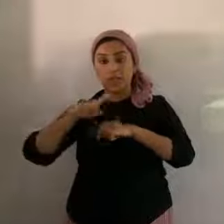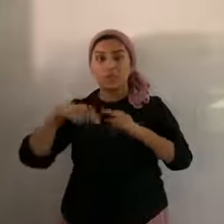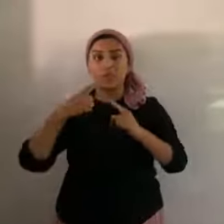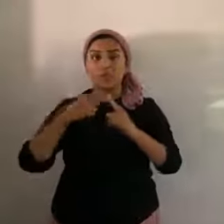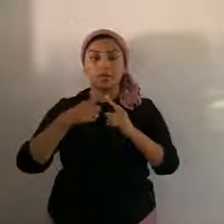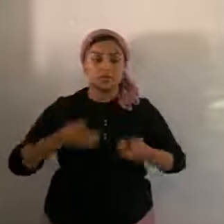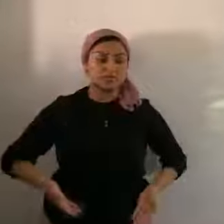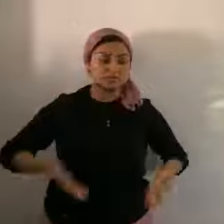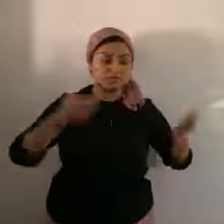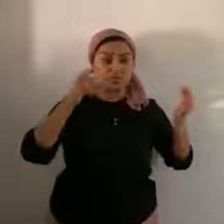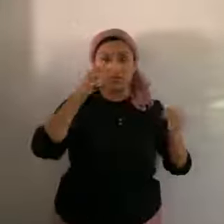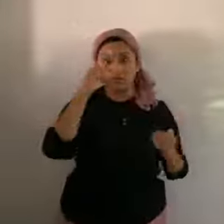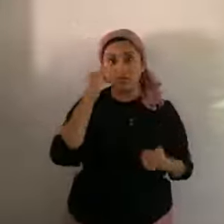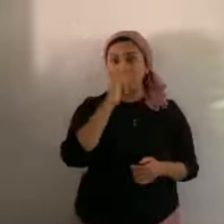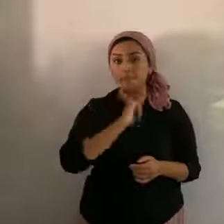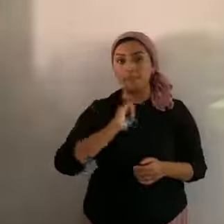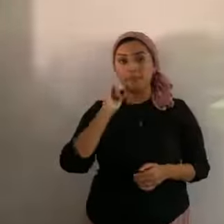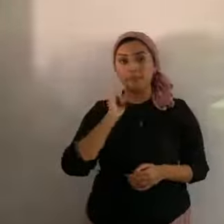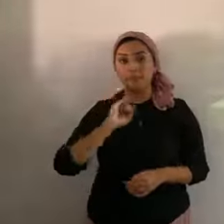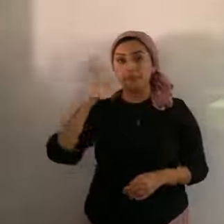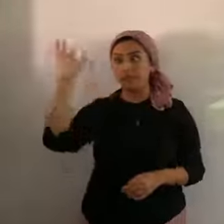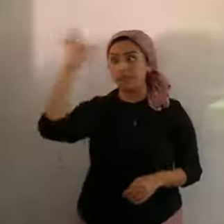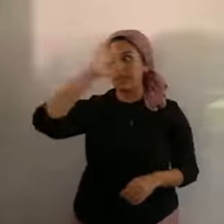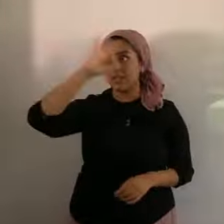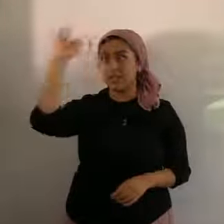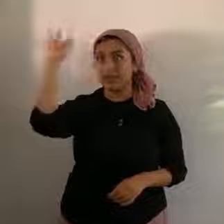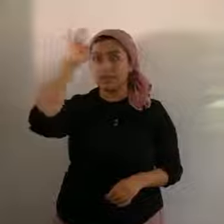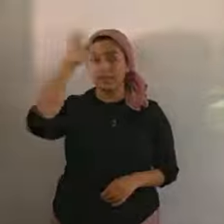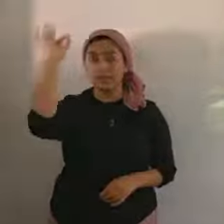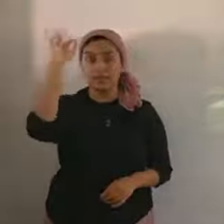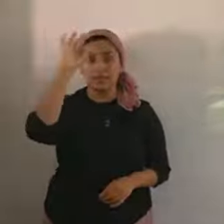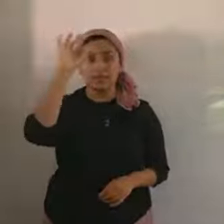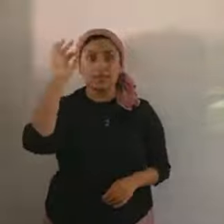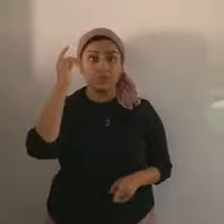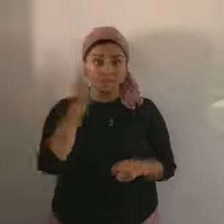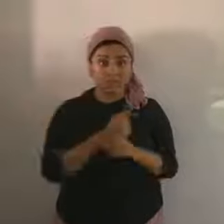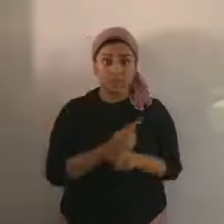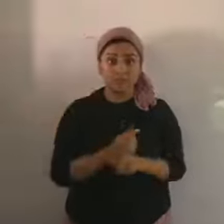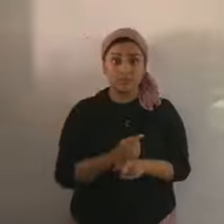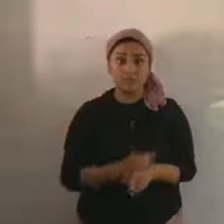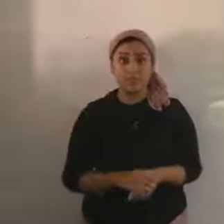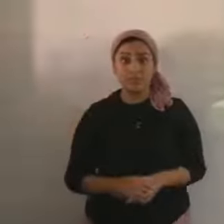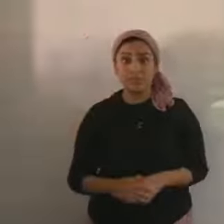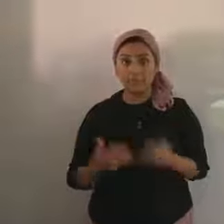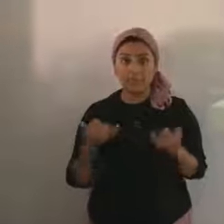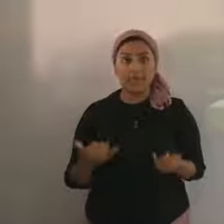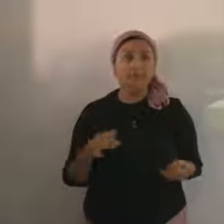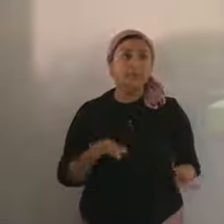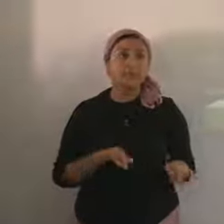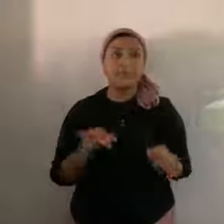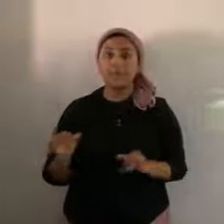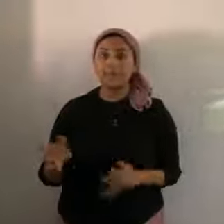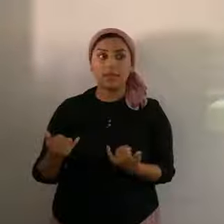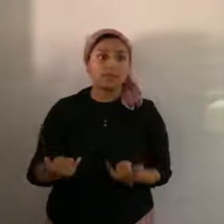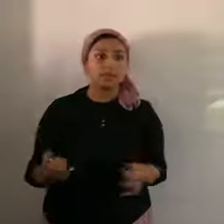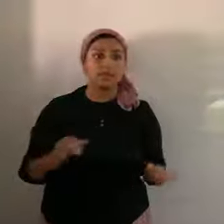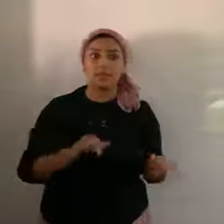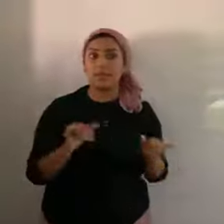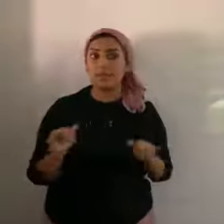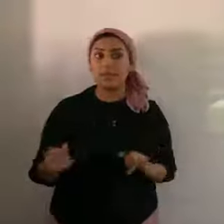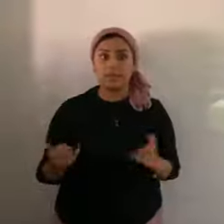mesas, porque Israel era incrédulo. ¿Es así? Y ahora lo mismo, hay lo